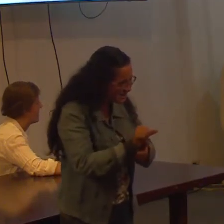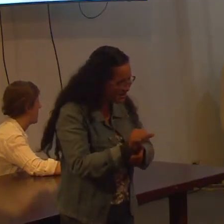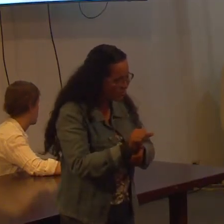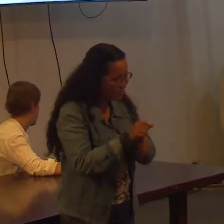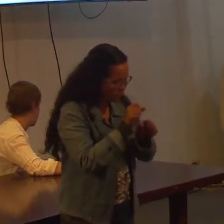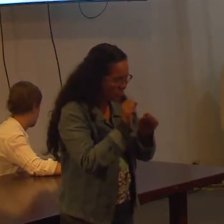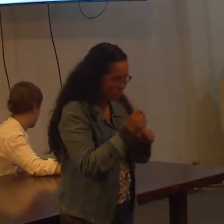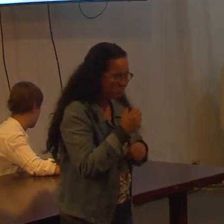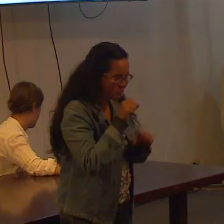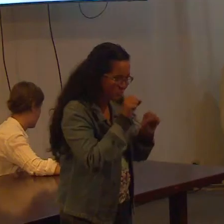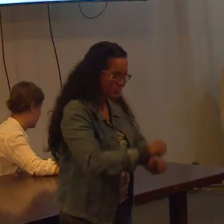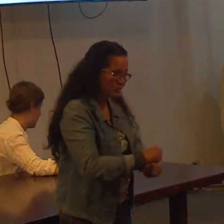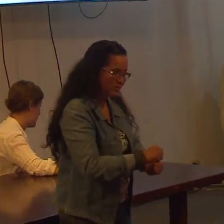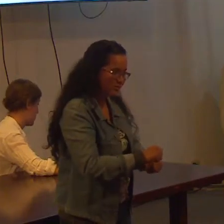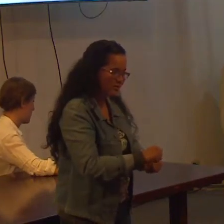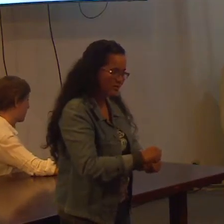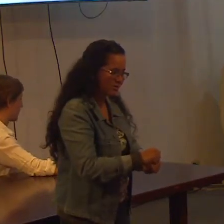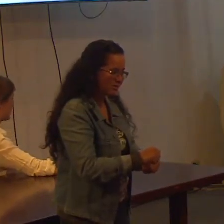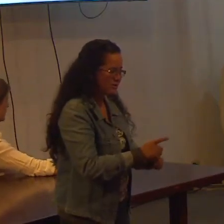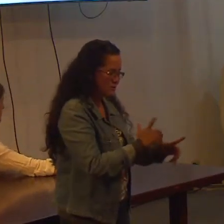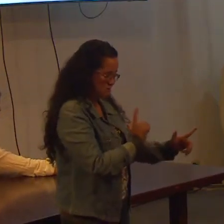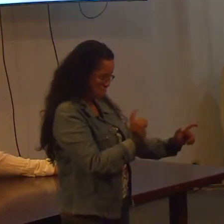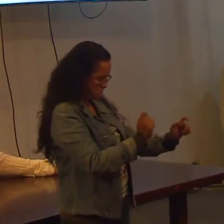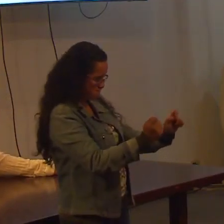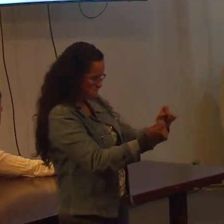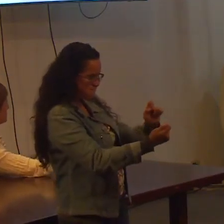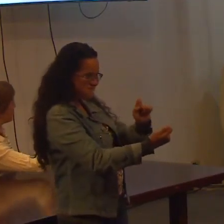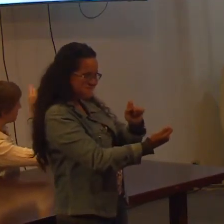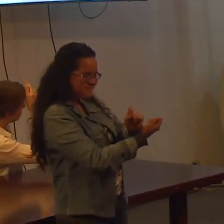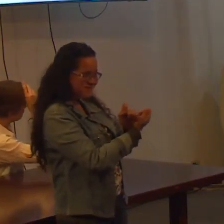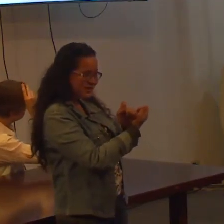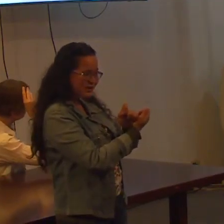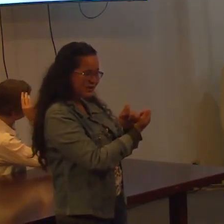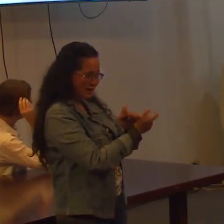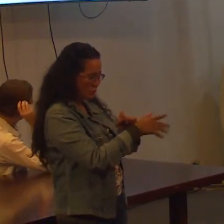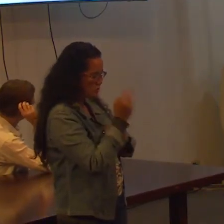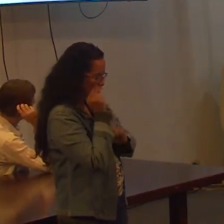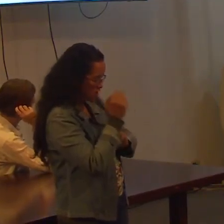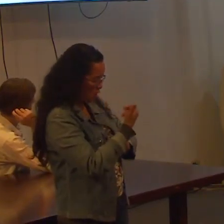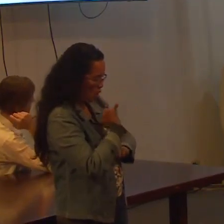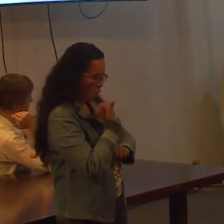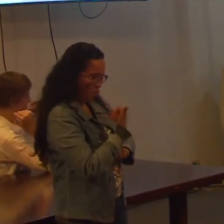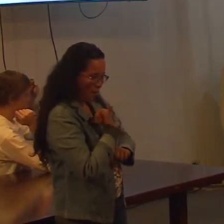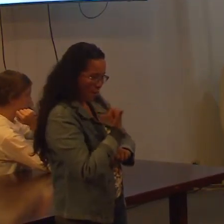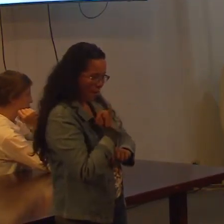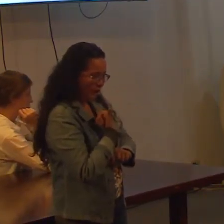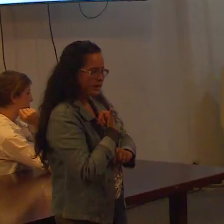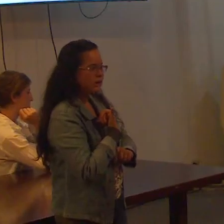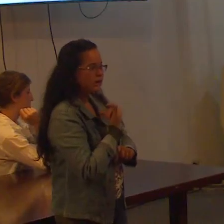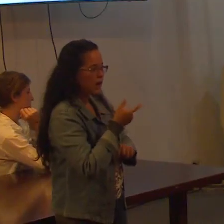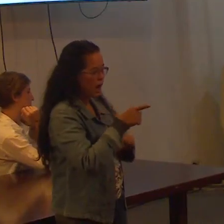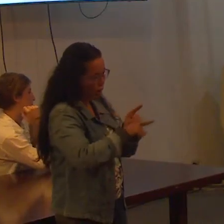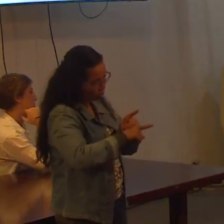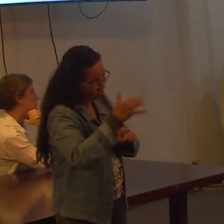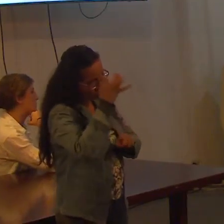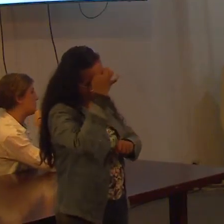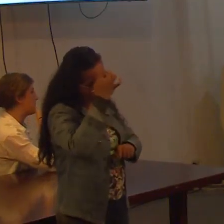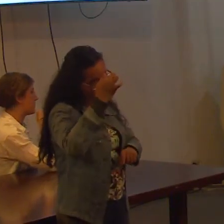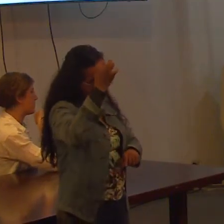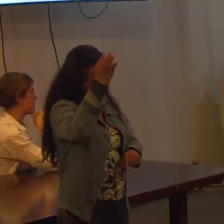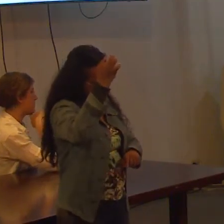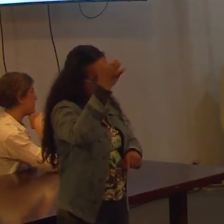final logramos ver esa transformación entre los chicos y los profesionales, porque al final